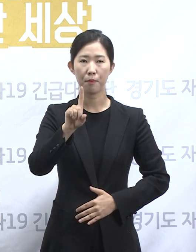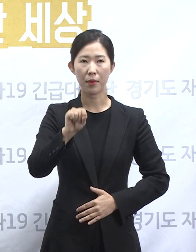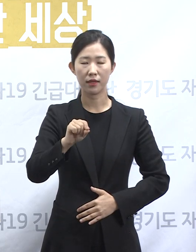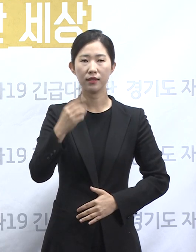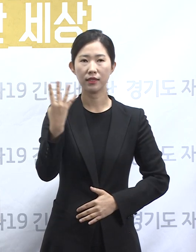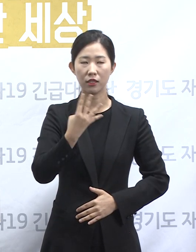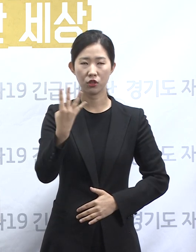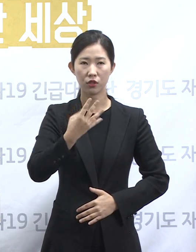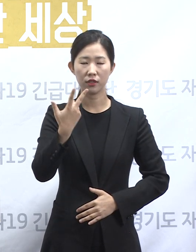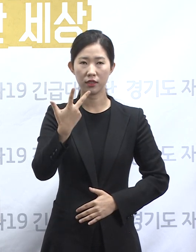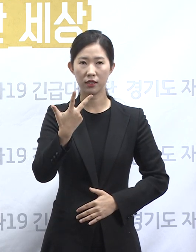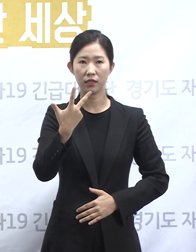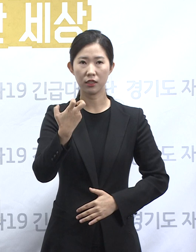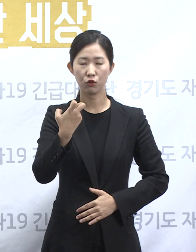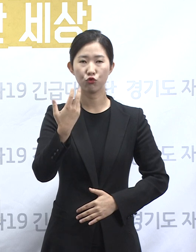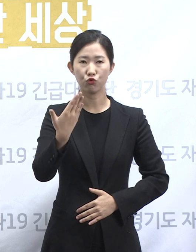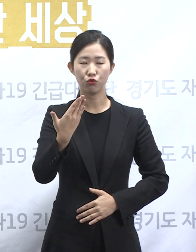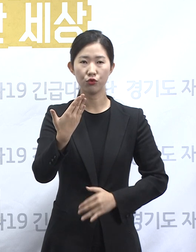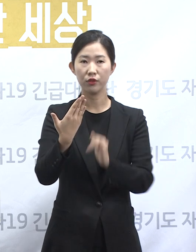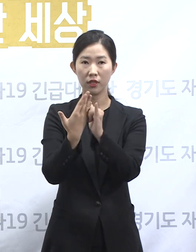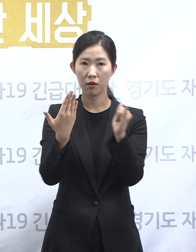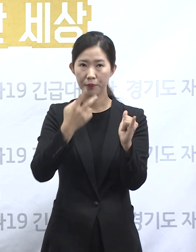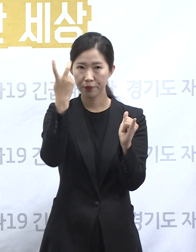14,879명에 대해 진단검사를 실시하여